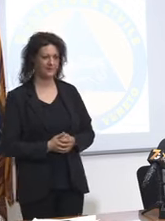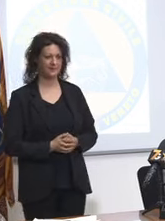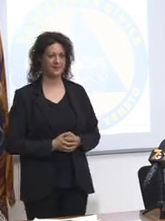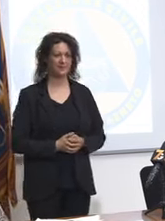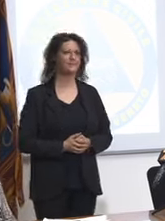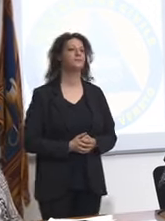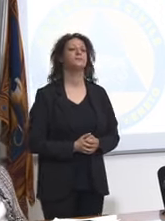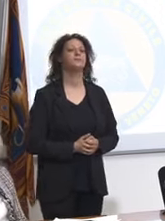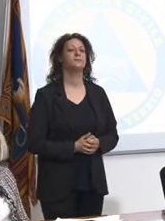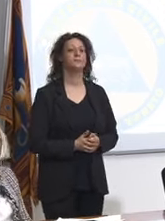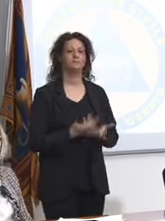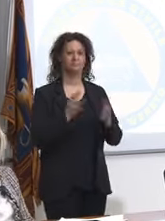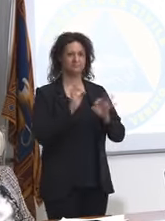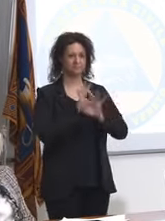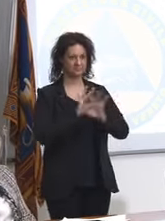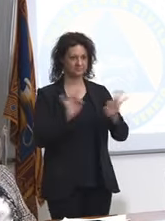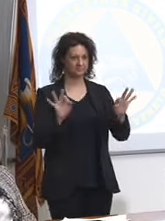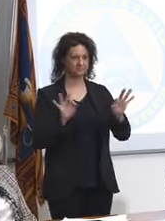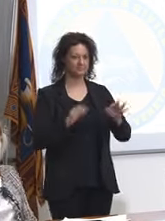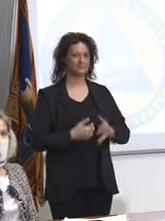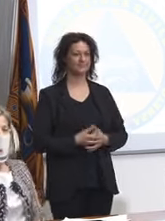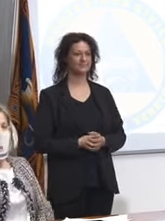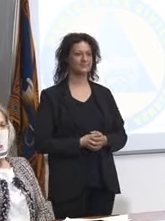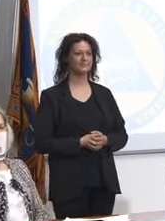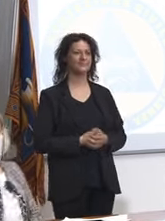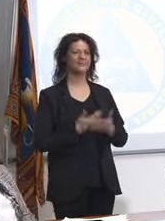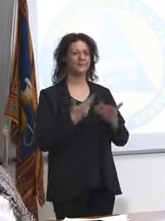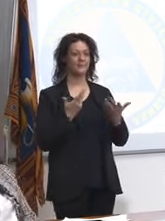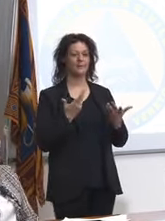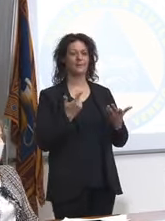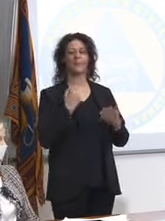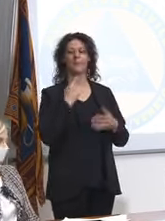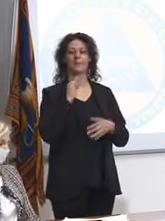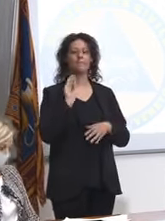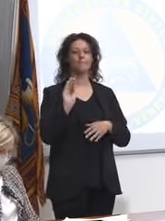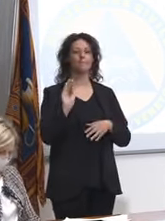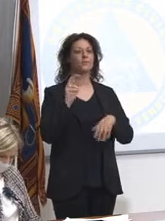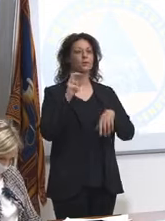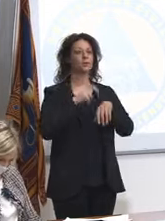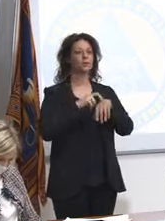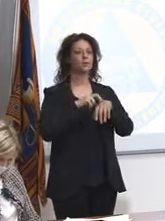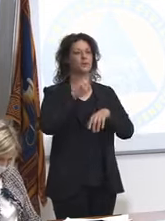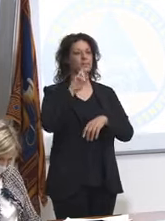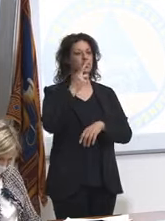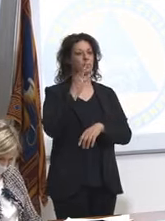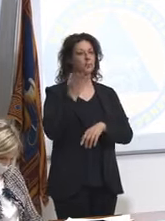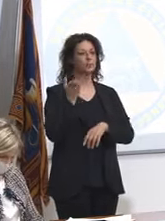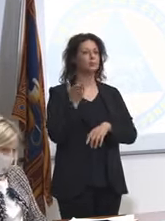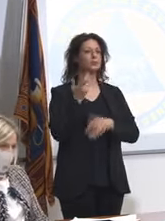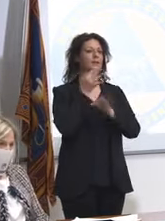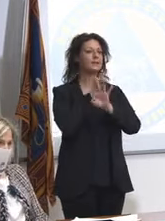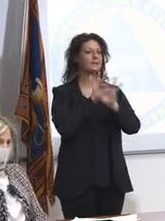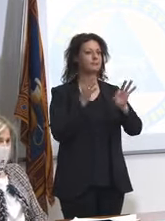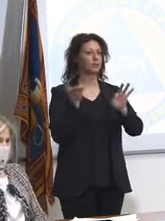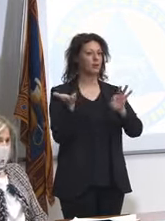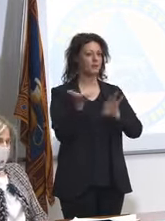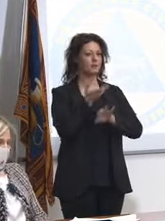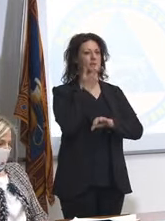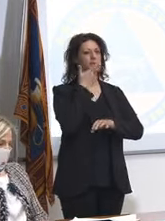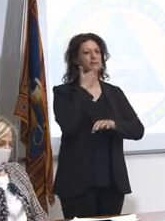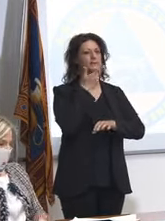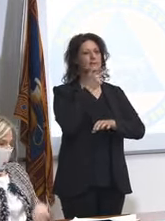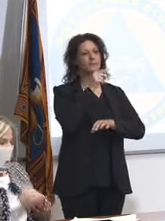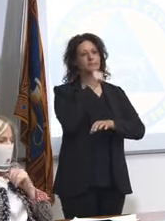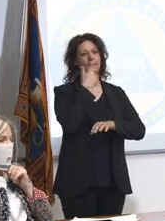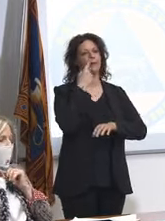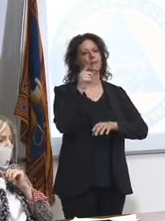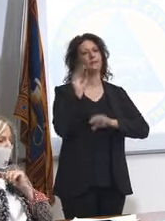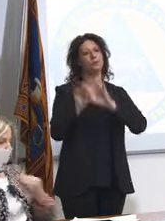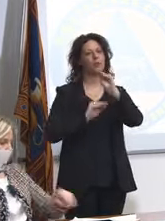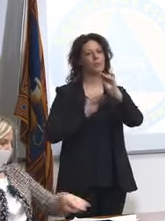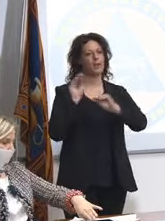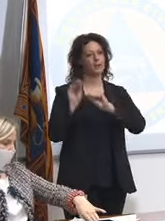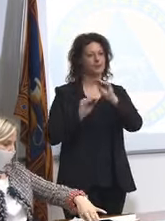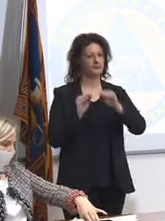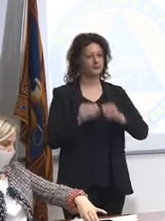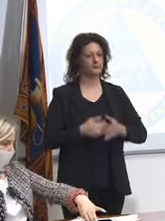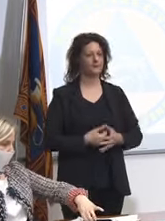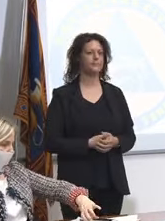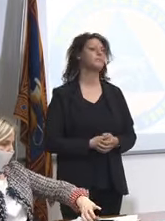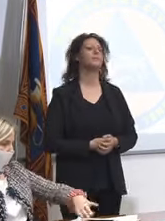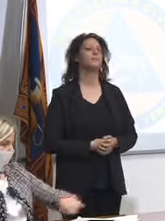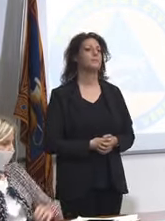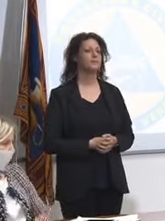siete pronti? Ho chiesto alla dottoressa Russo di essere qui a disposizione se avete domande. E passerei